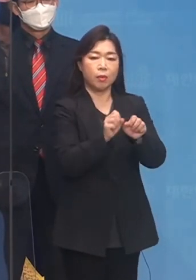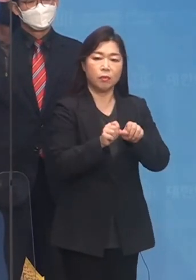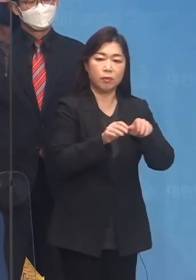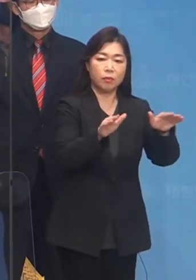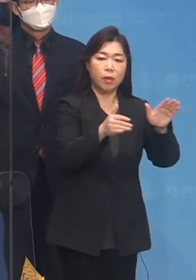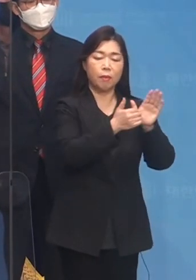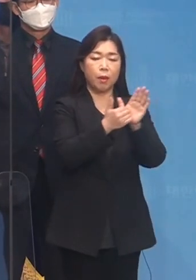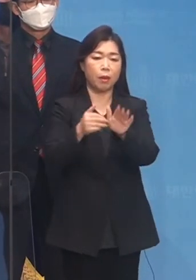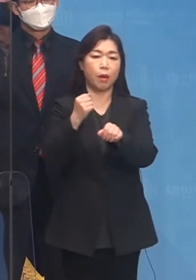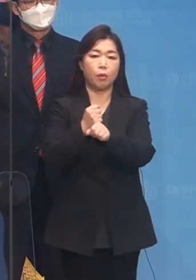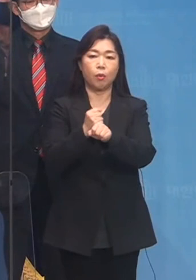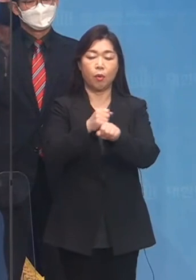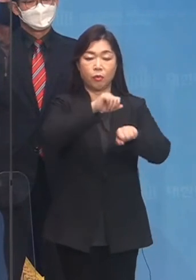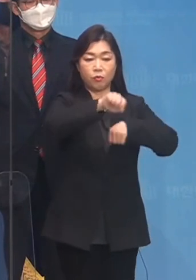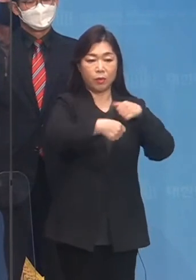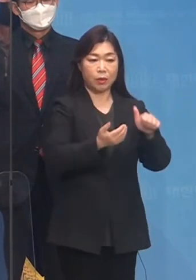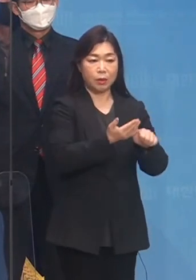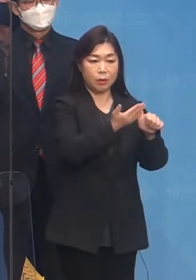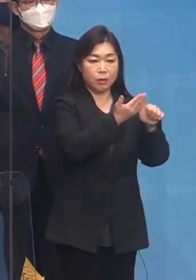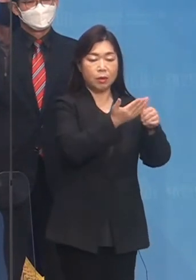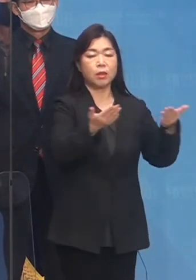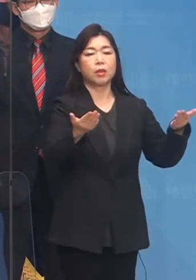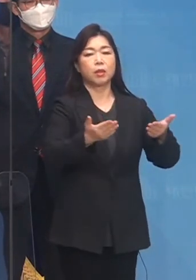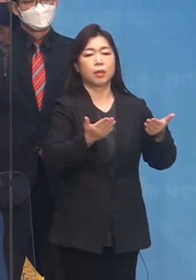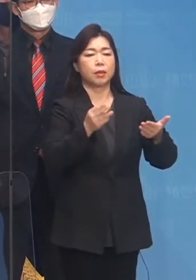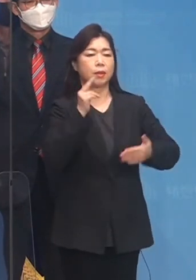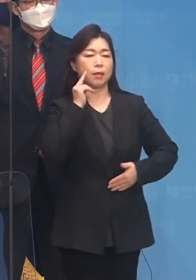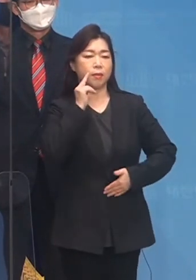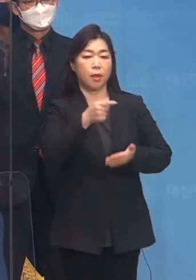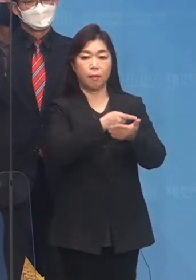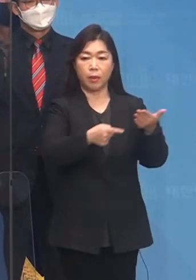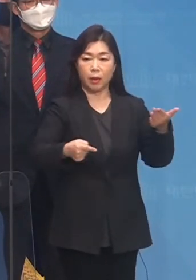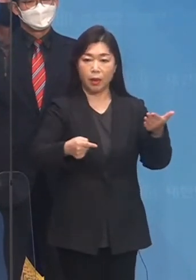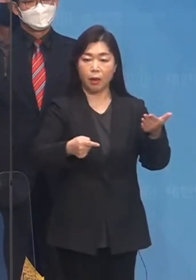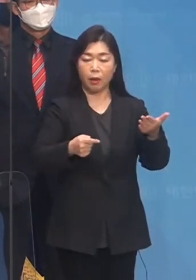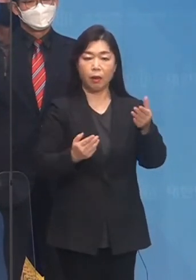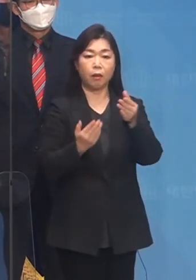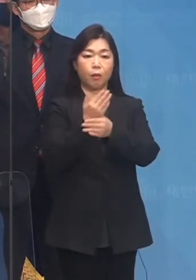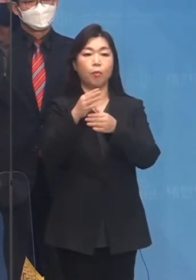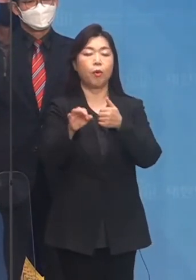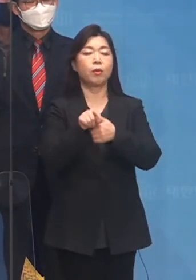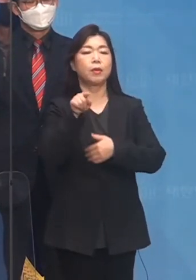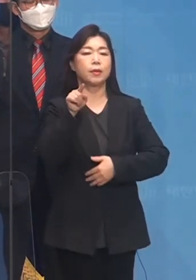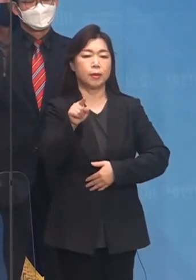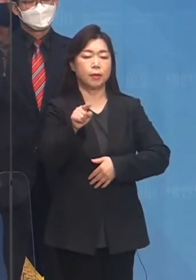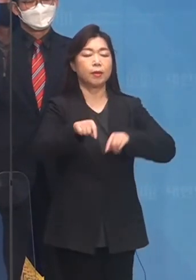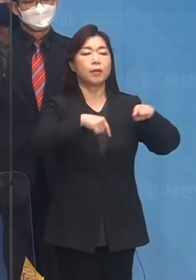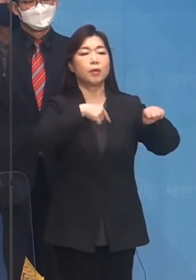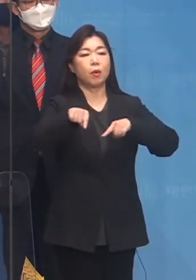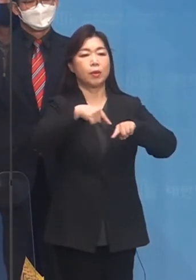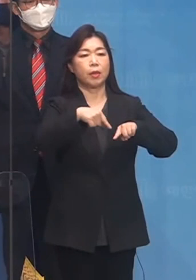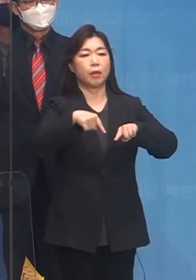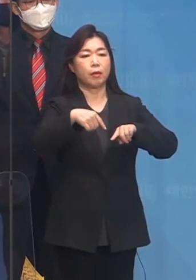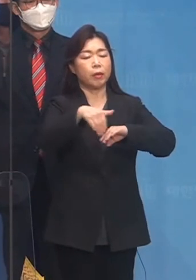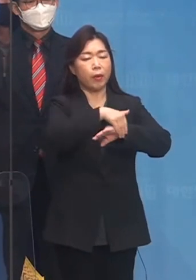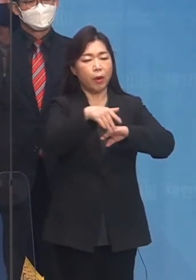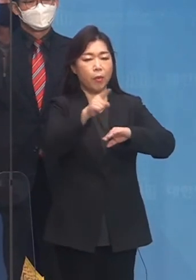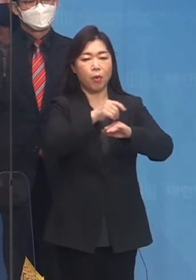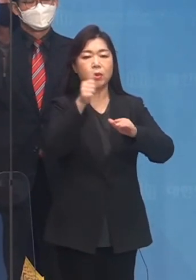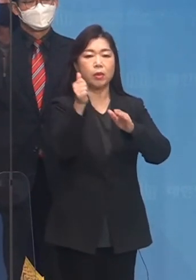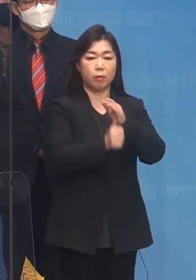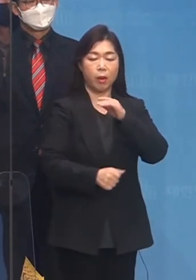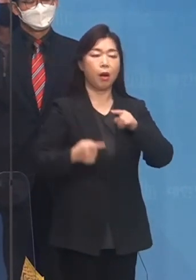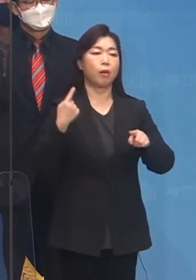우리 축산농가의 축산업이 심각한 피해를 입는다면 그 방역 정책은 실패한